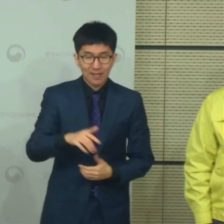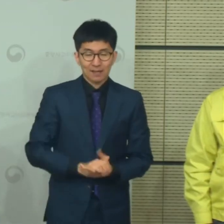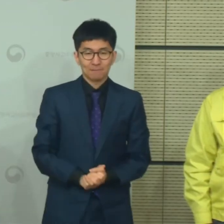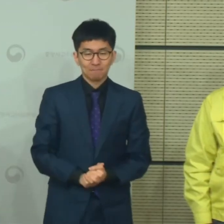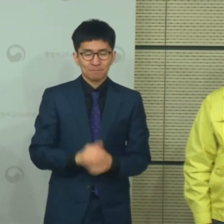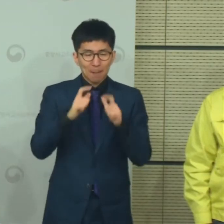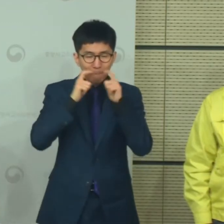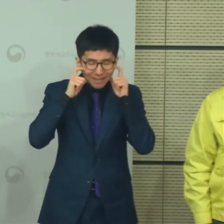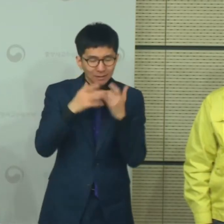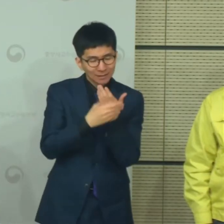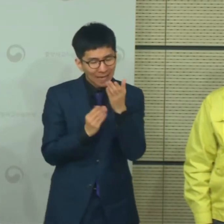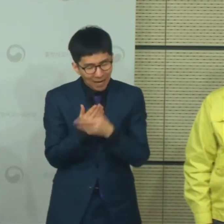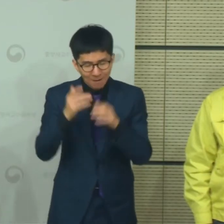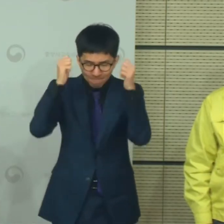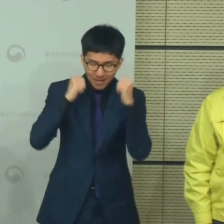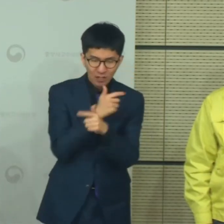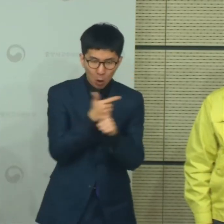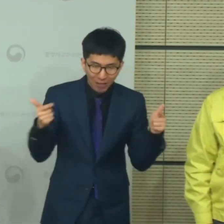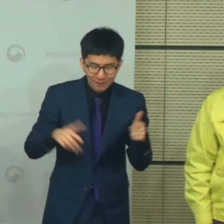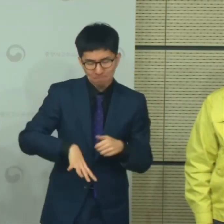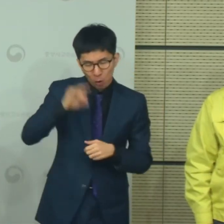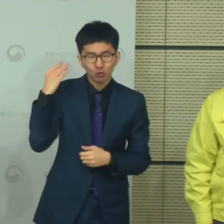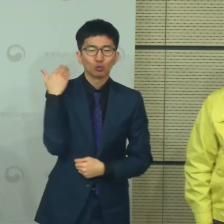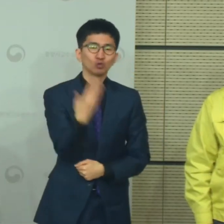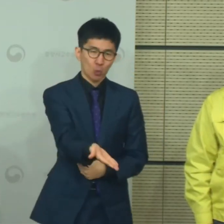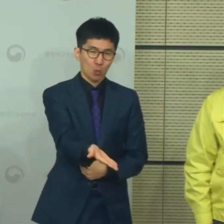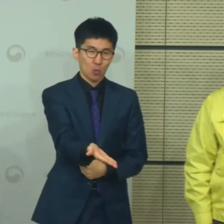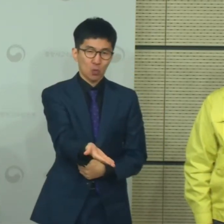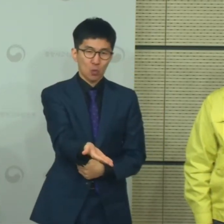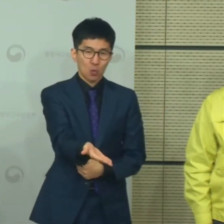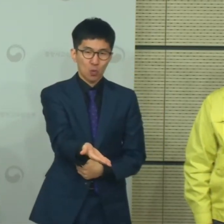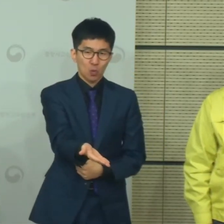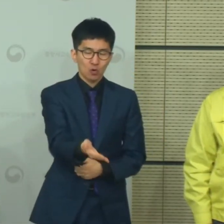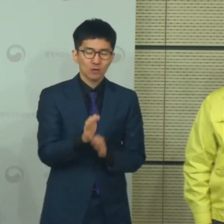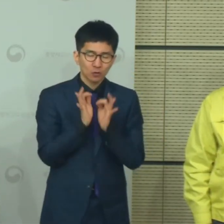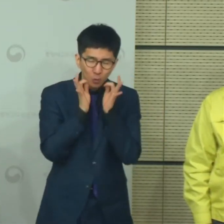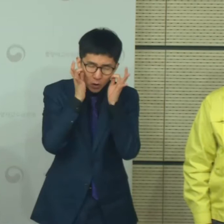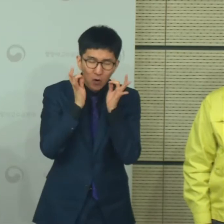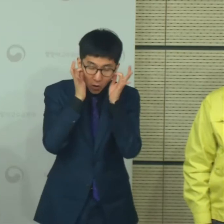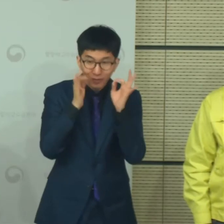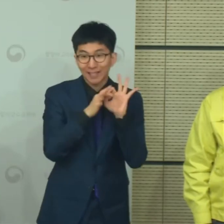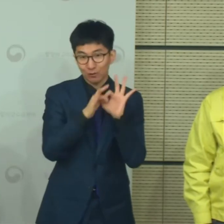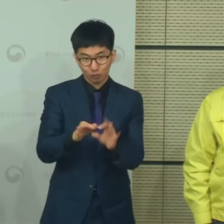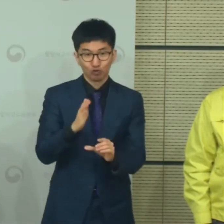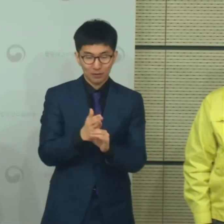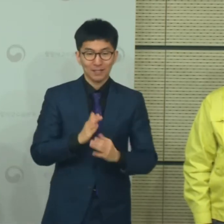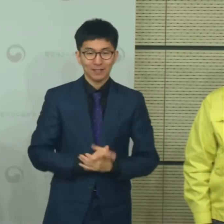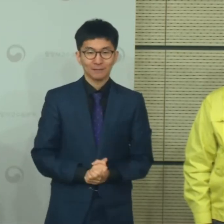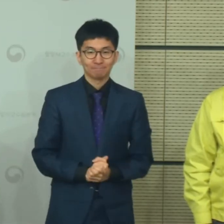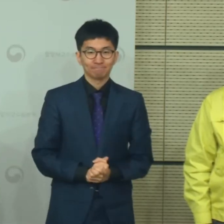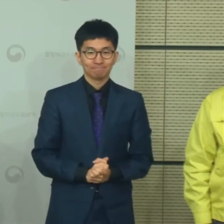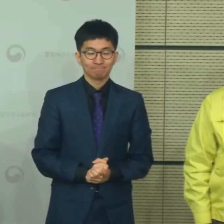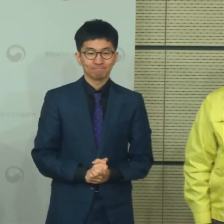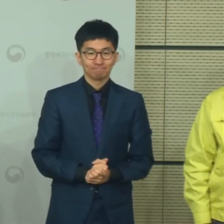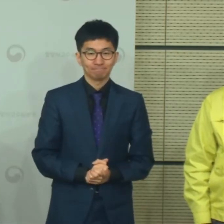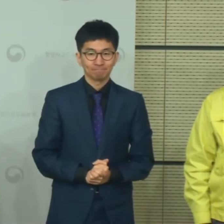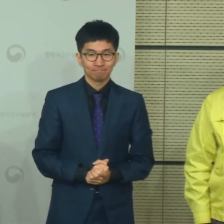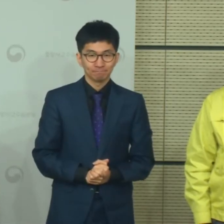우선적인 공급이 이루어질 수 있도록 저희들 점검하고 체크하고 있다라는 점 말씀드립니다.